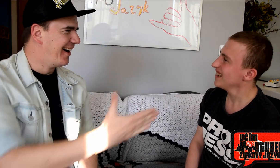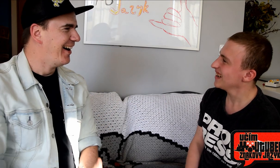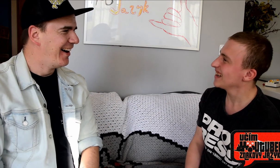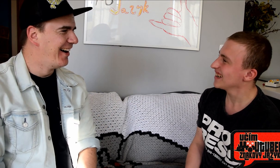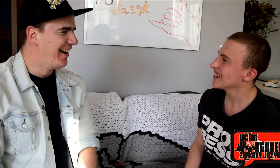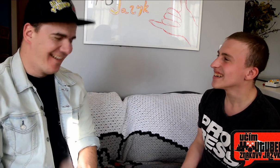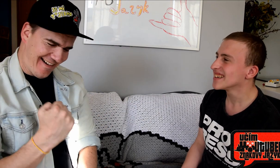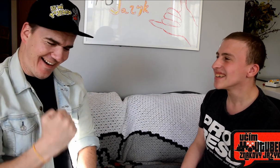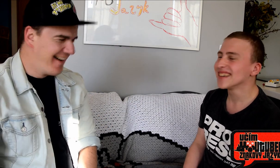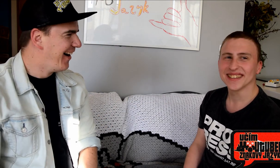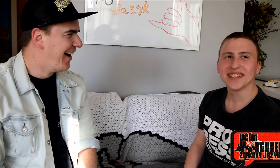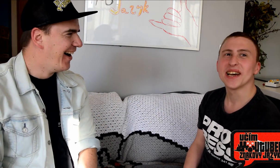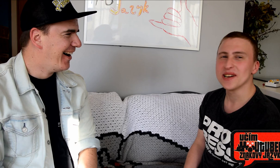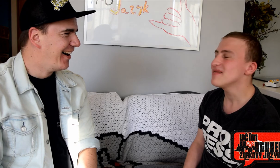Výborně. Dobrý.